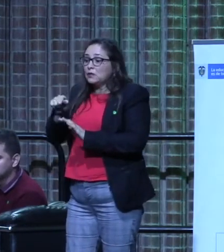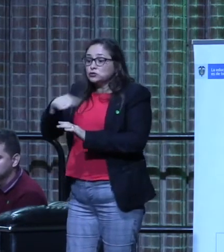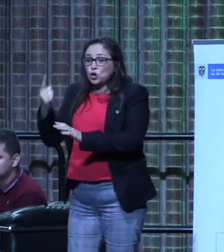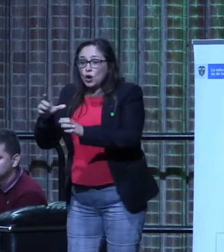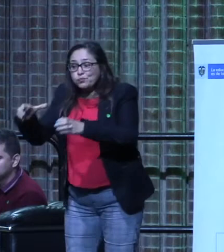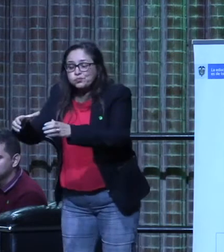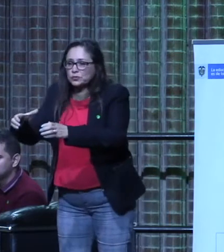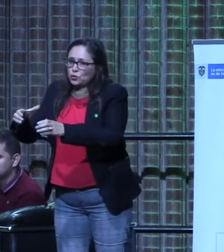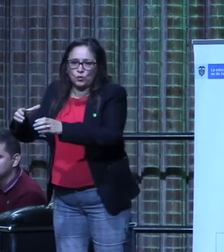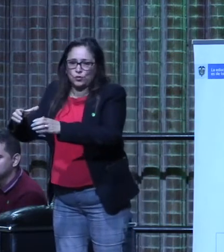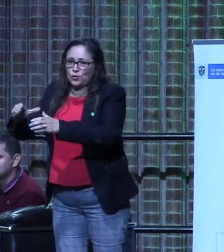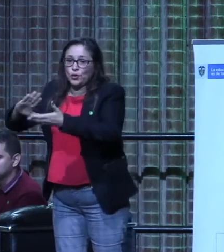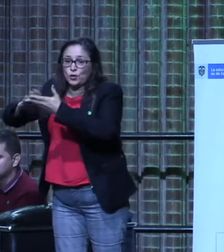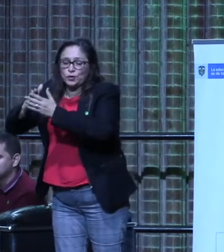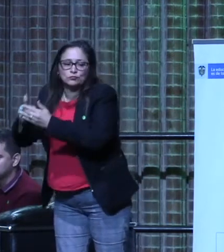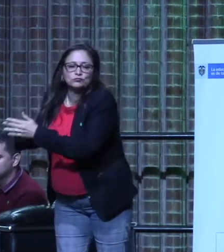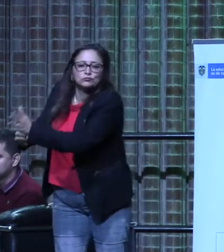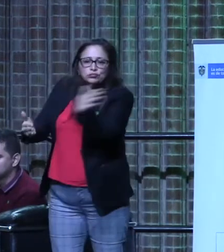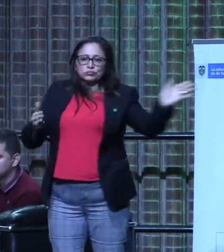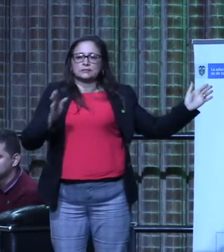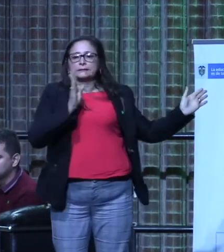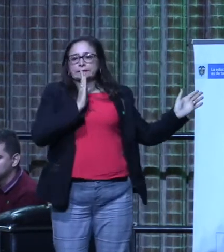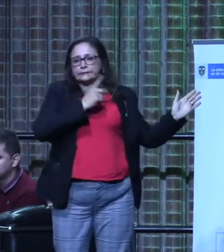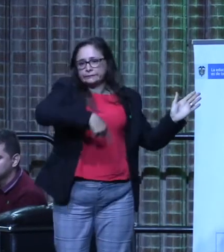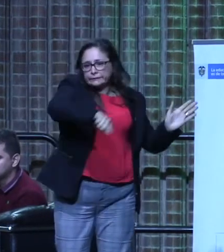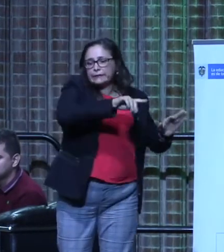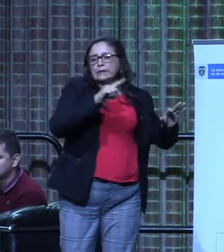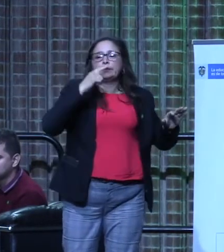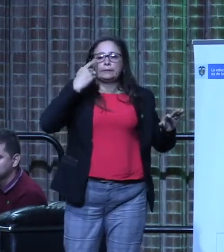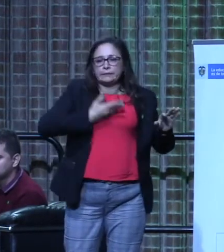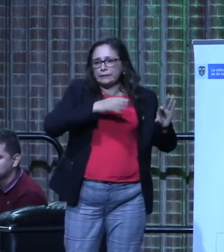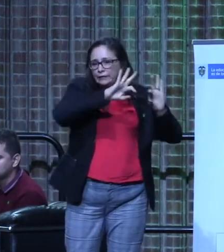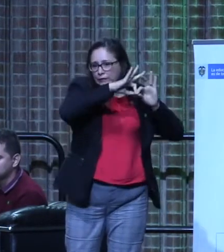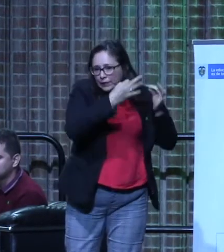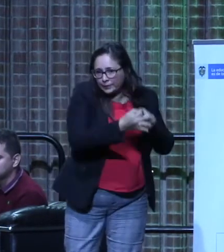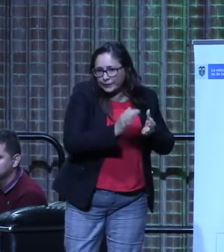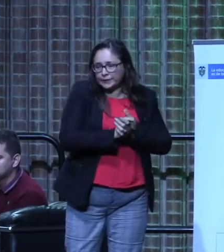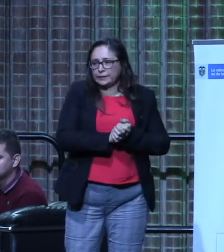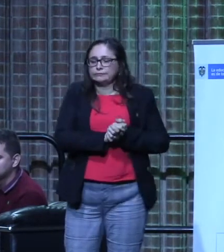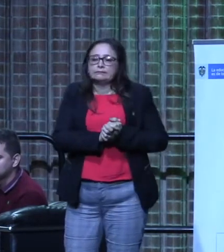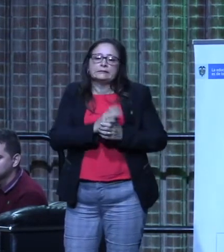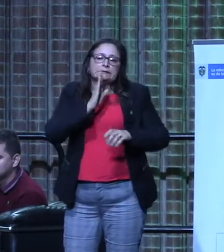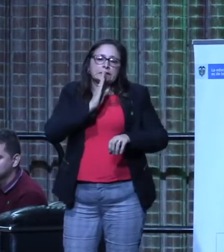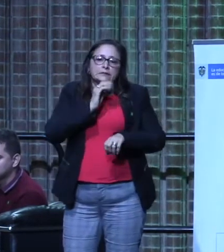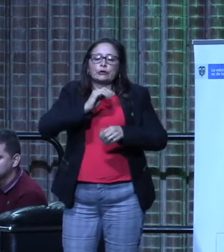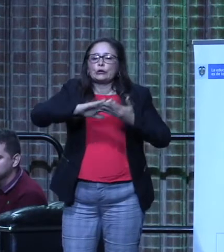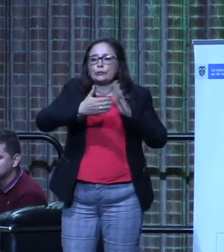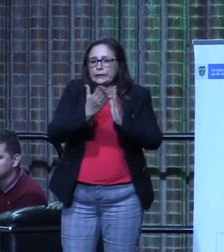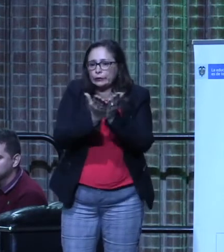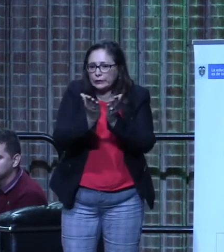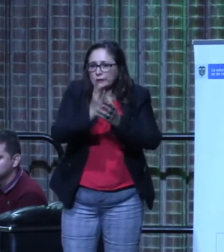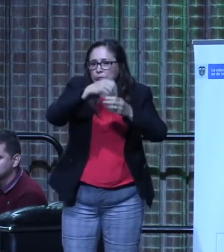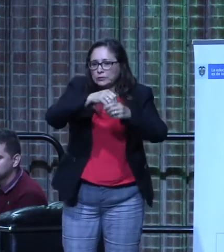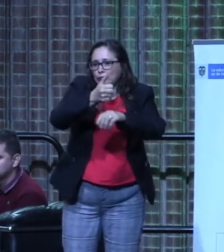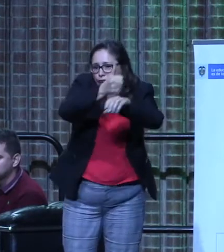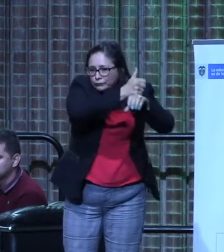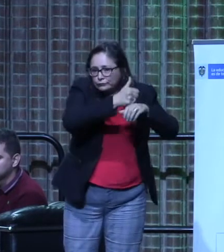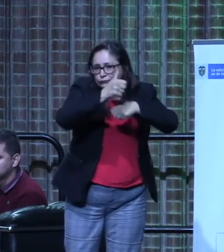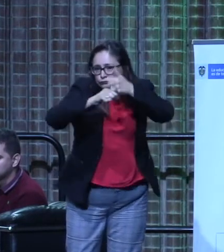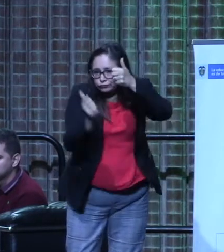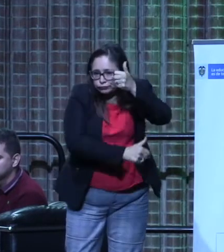perfiles, modelos, docentes que respondan a esas necesidades y que eso se vuelva transversal a todos